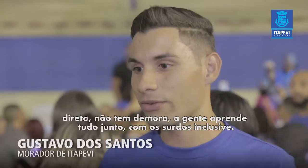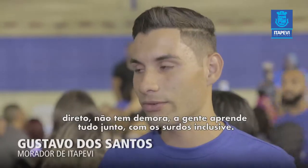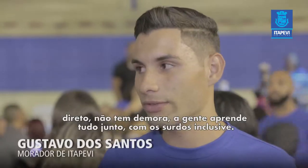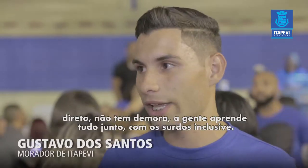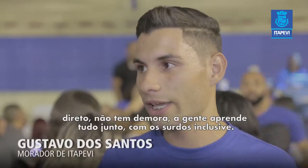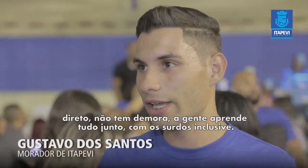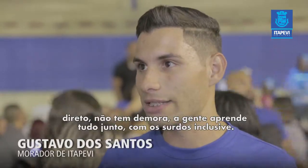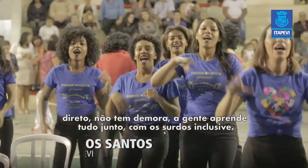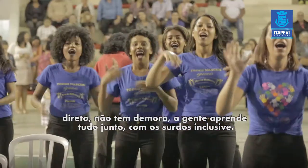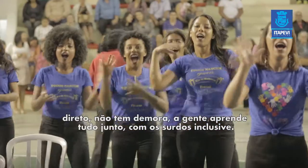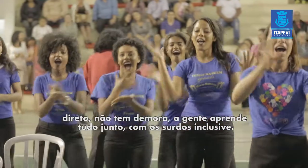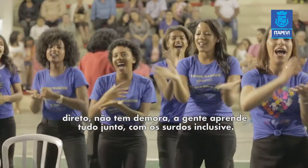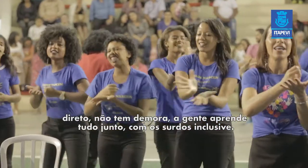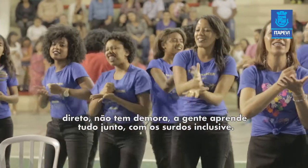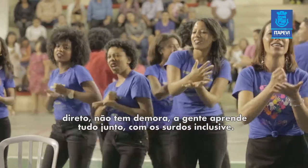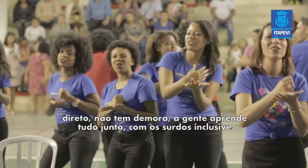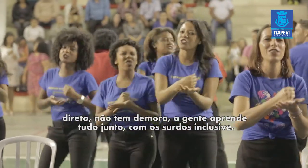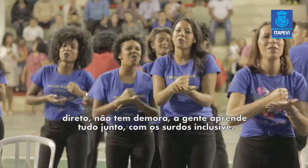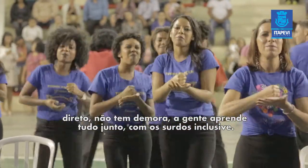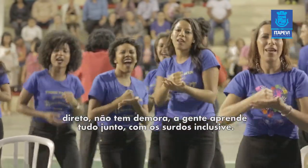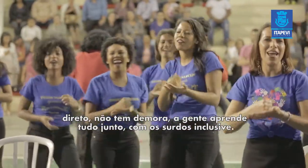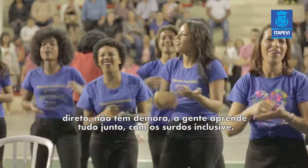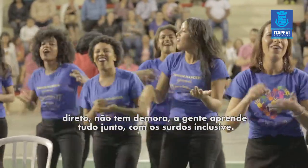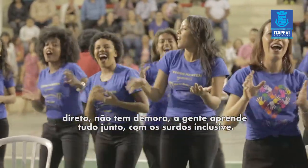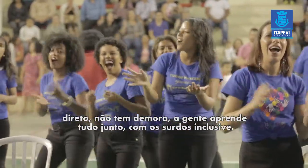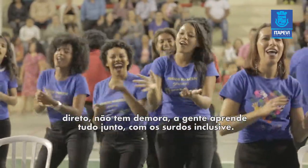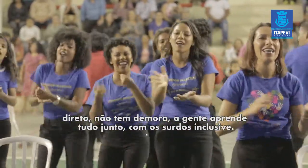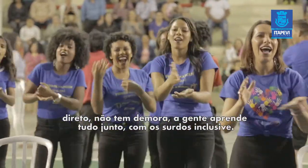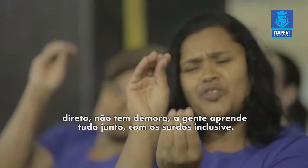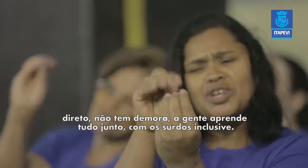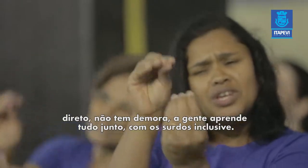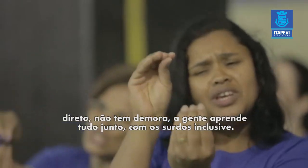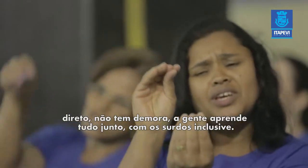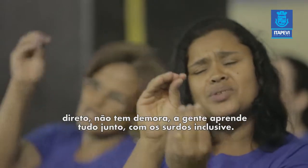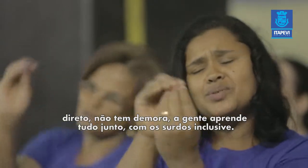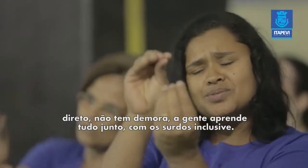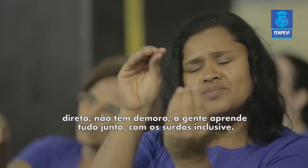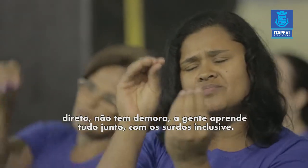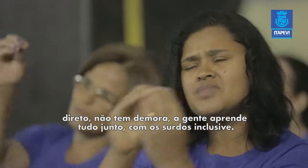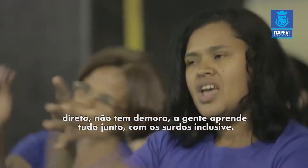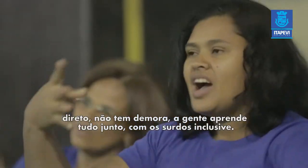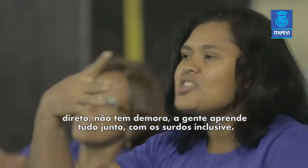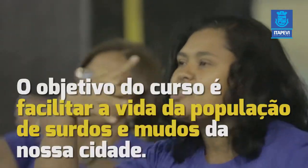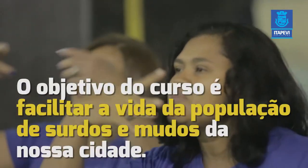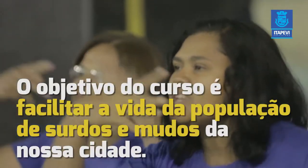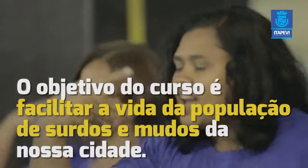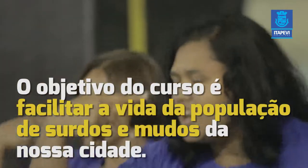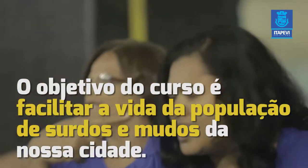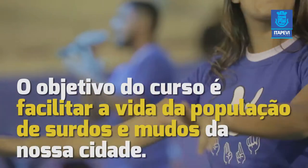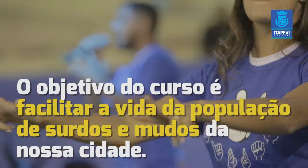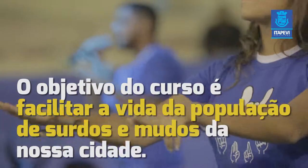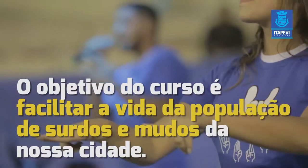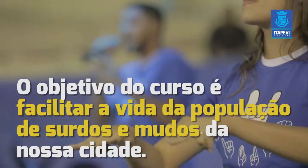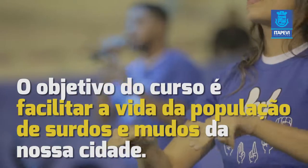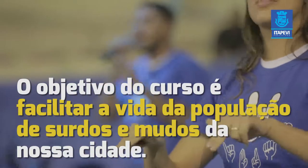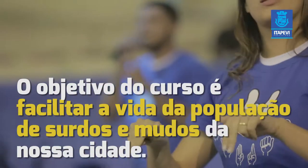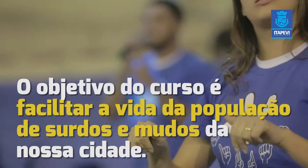Não tem, assim, não tem demora. A gente aprende tudo junto, com surdos, inclusive. O objetivo do curso é facilitar a